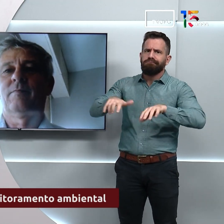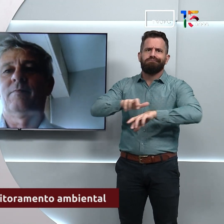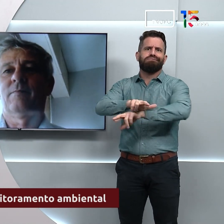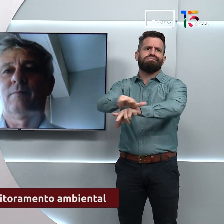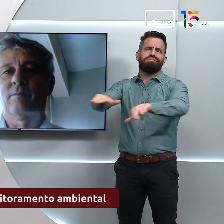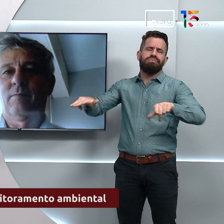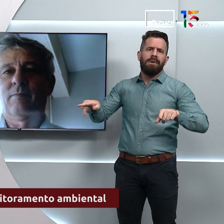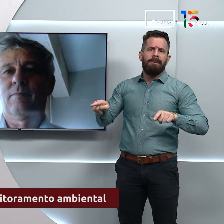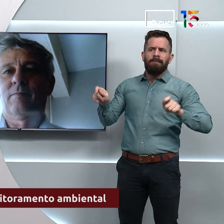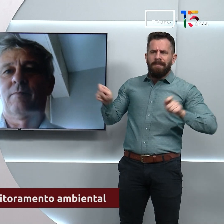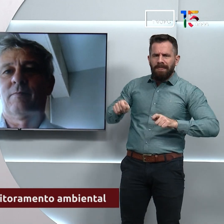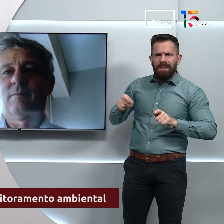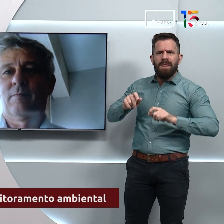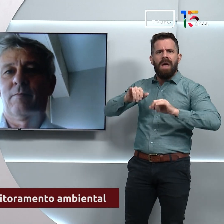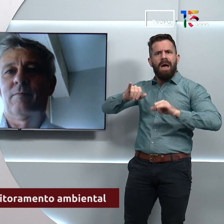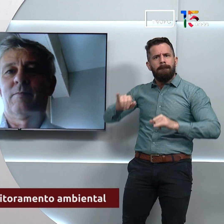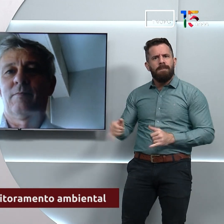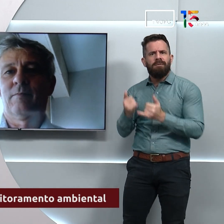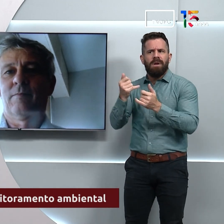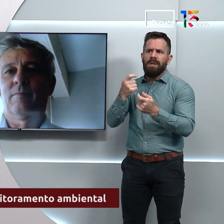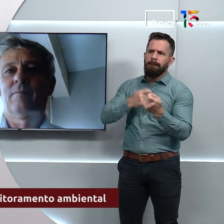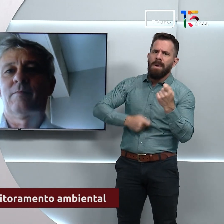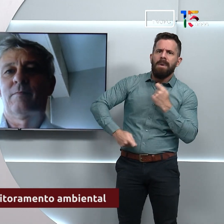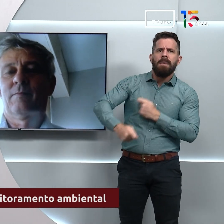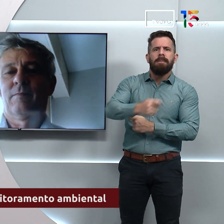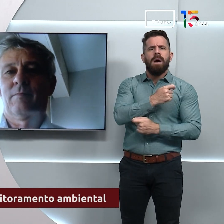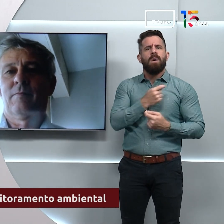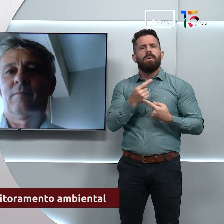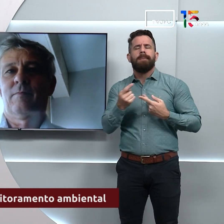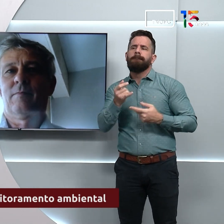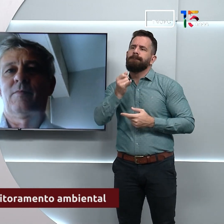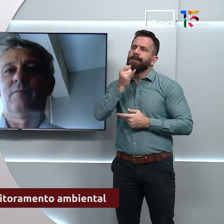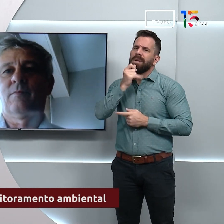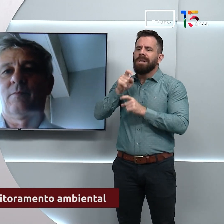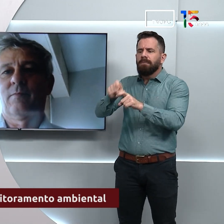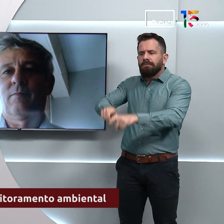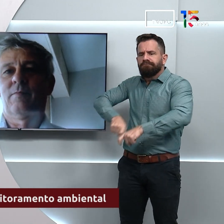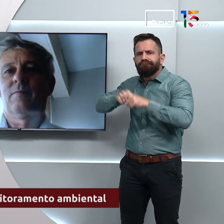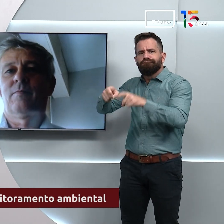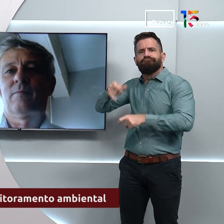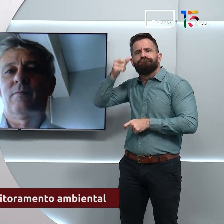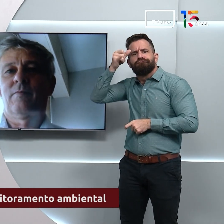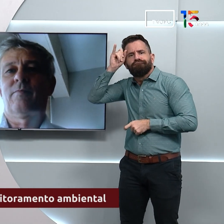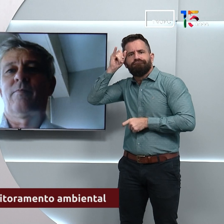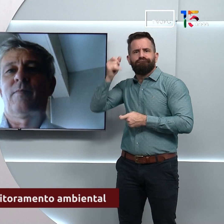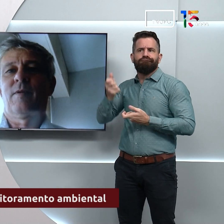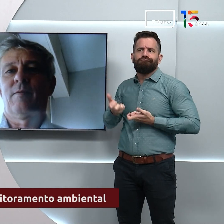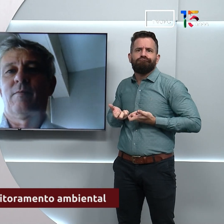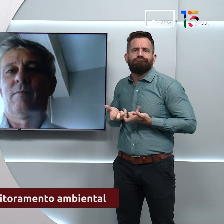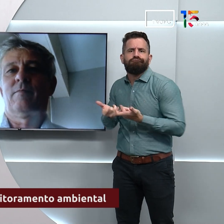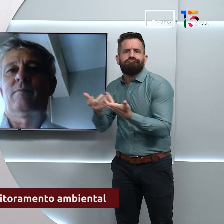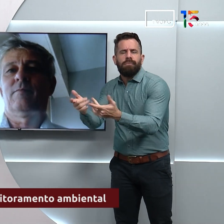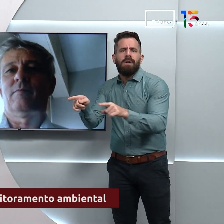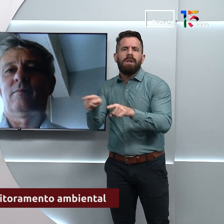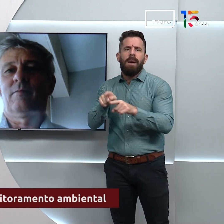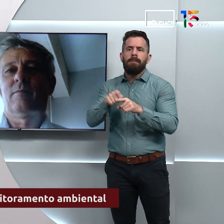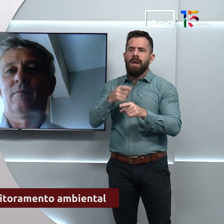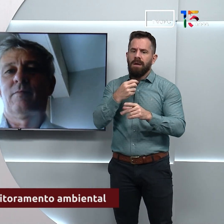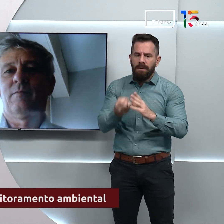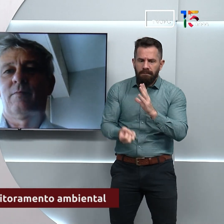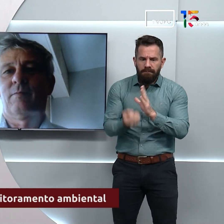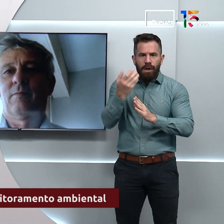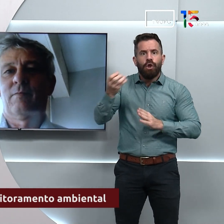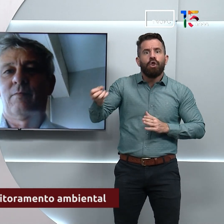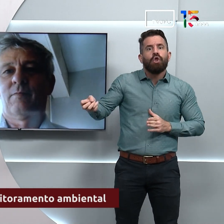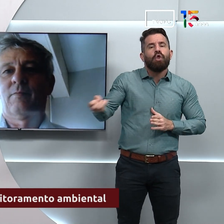atividades econômicas, como agropecuária, como instalação de algum negócio. Explica um pouquinho para a gente rapidamente como é que funciona essa